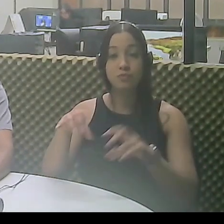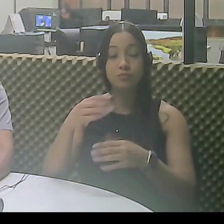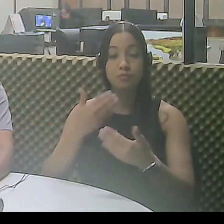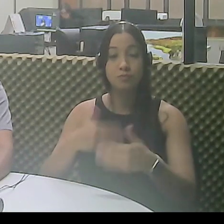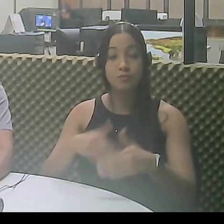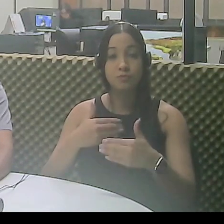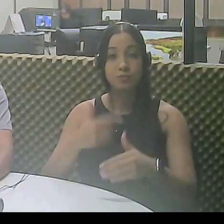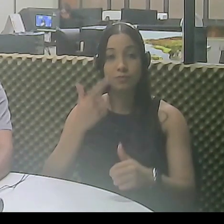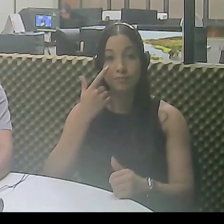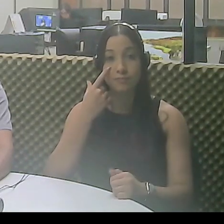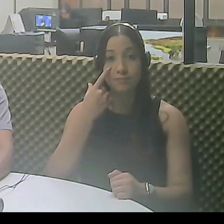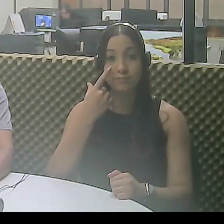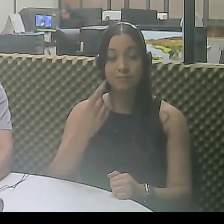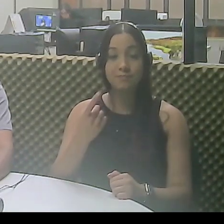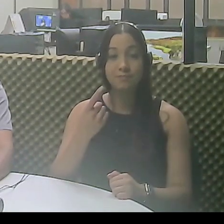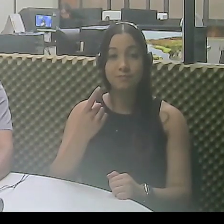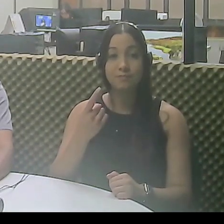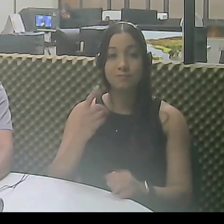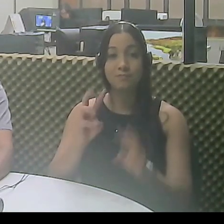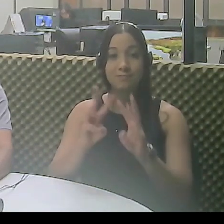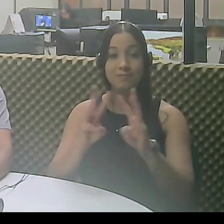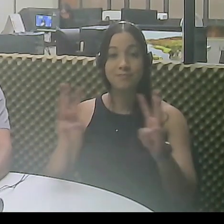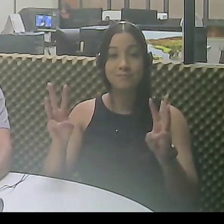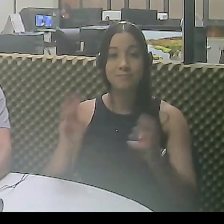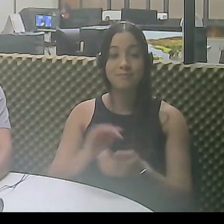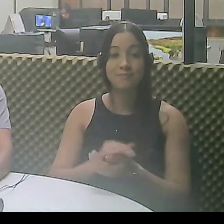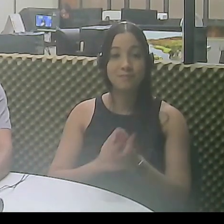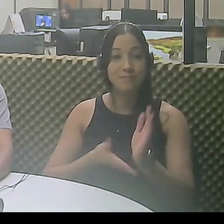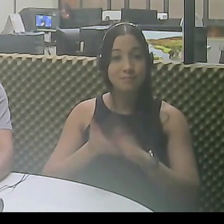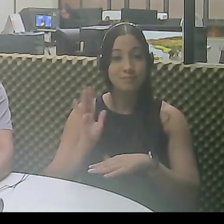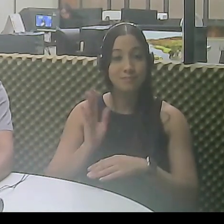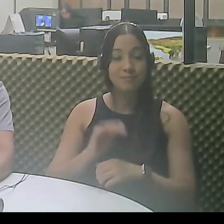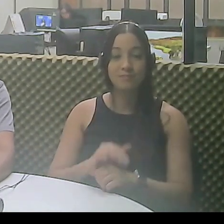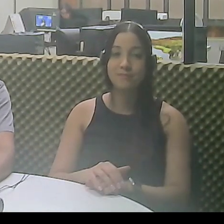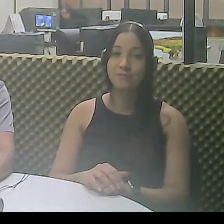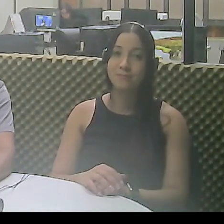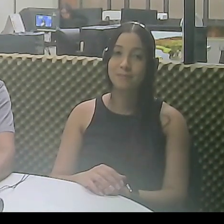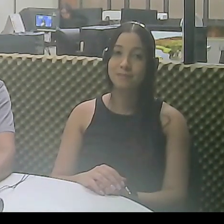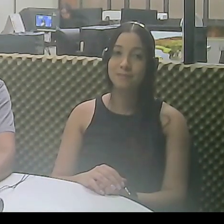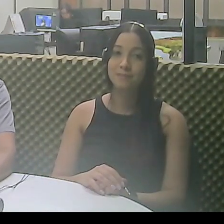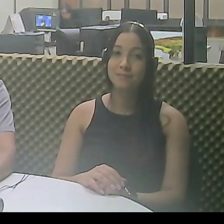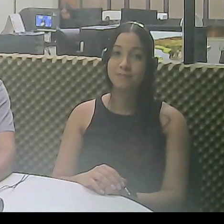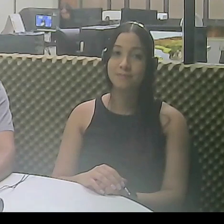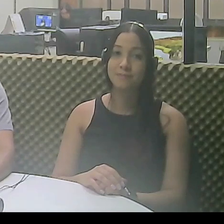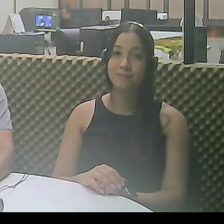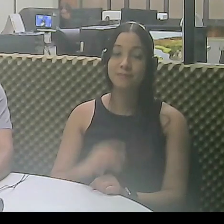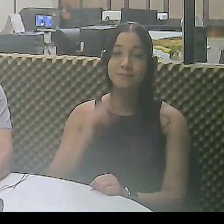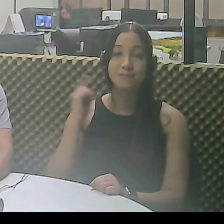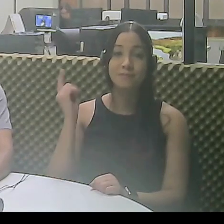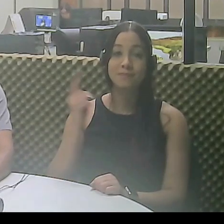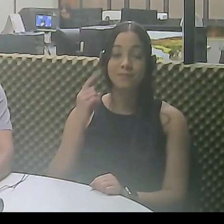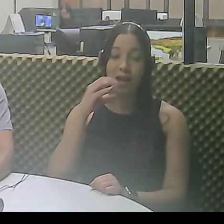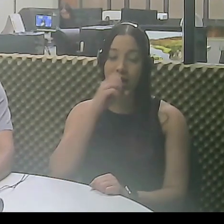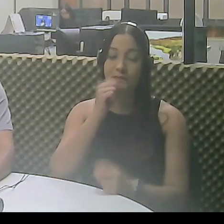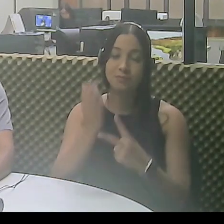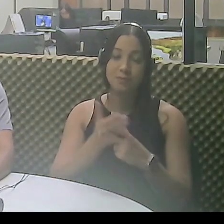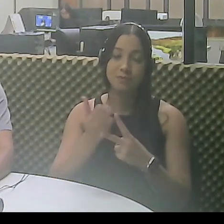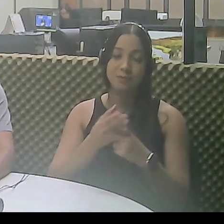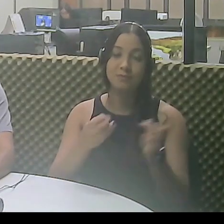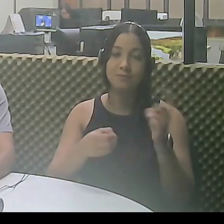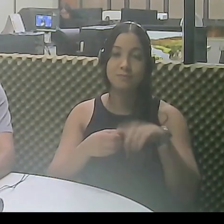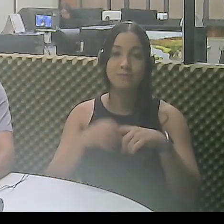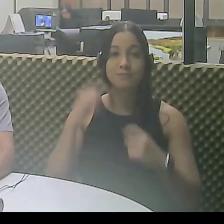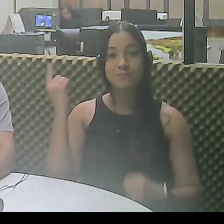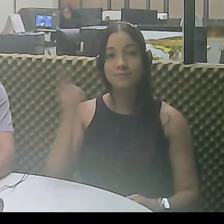seletivo podem ser conferidas no nosso portal. Acesse! E agora vamos para um rápido intervalo. Já